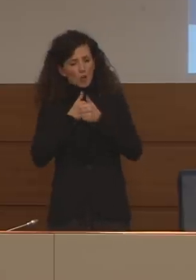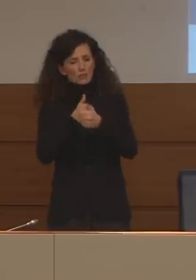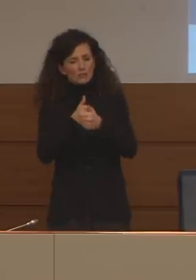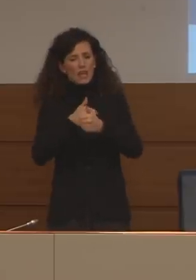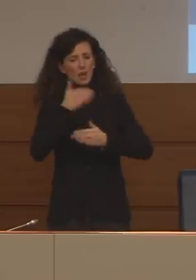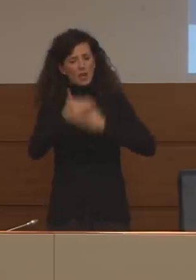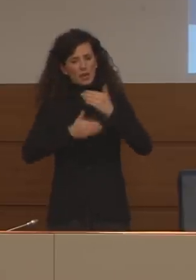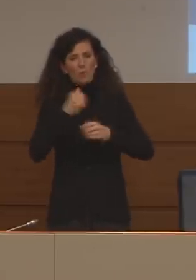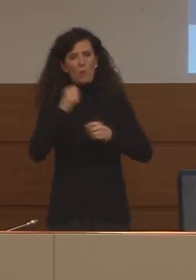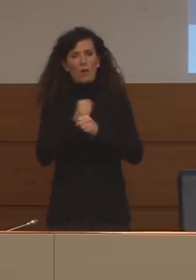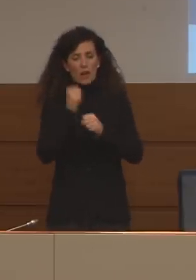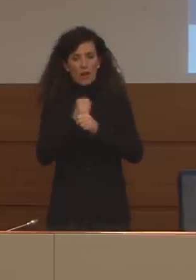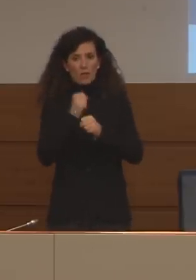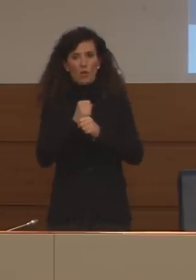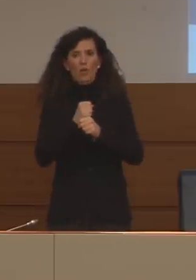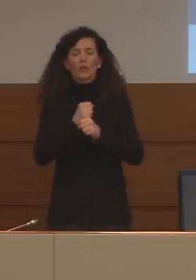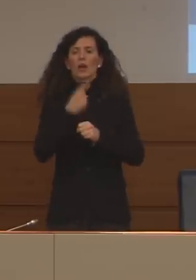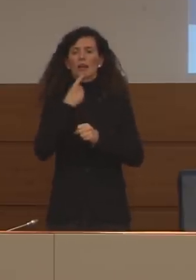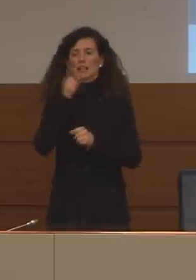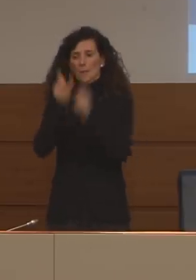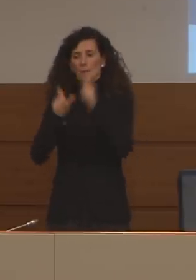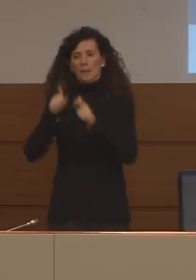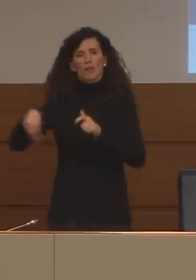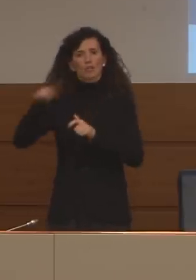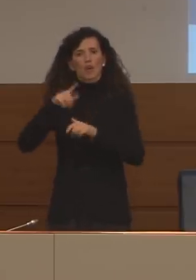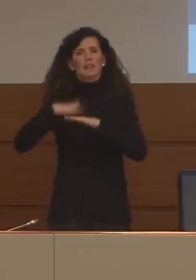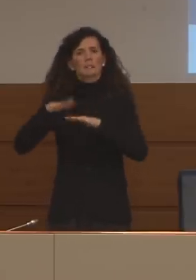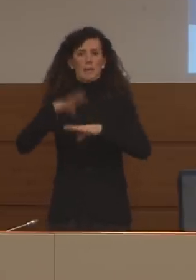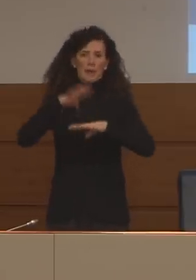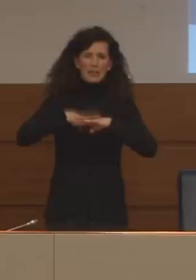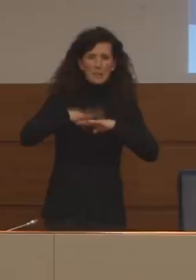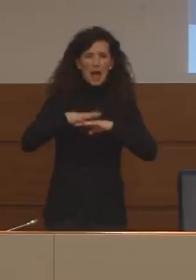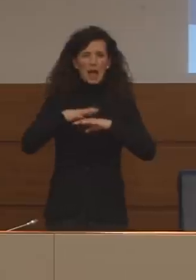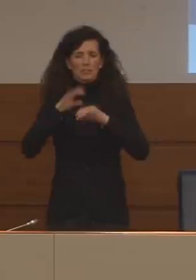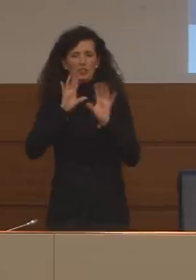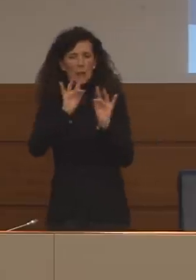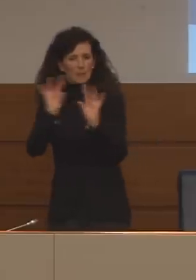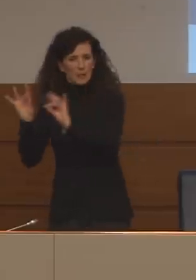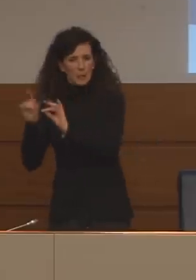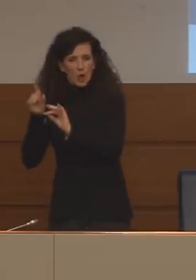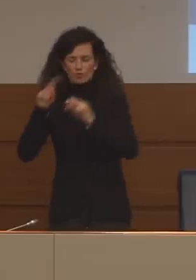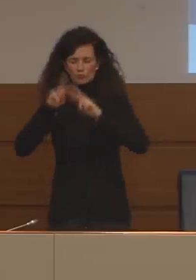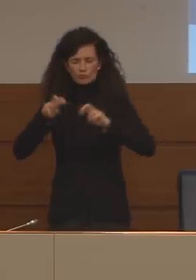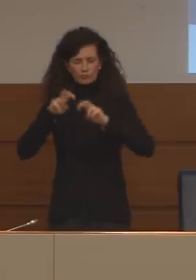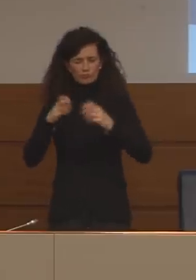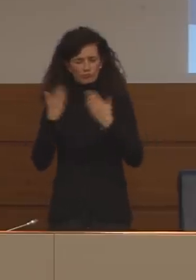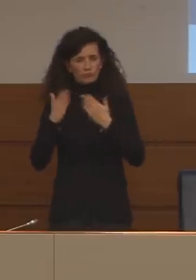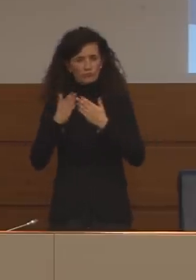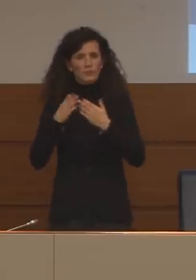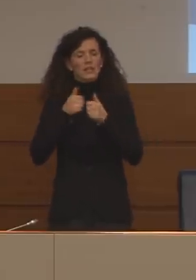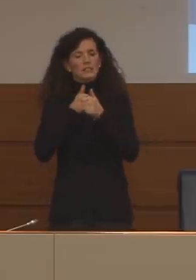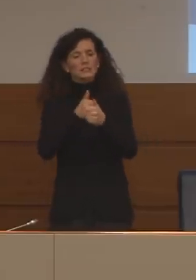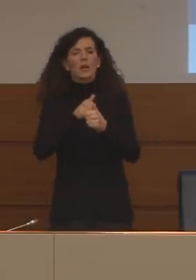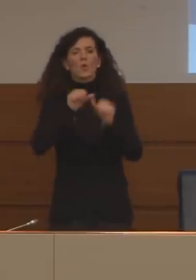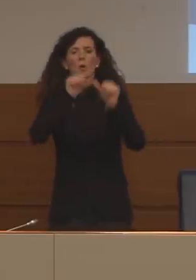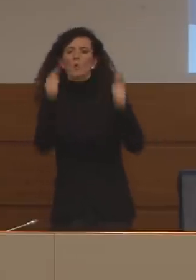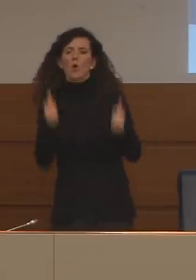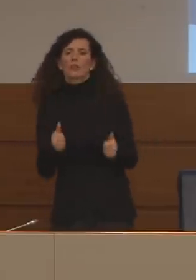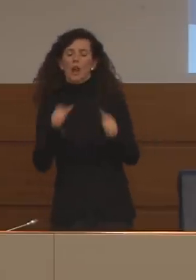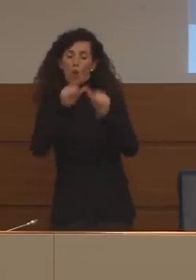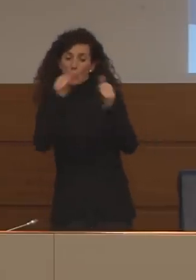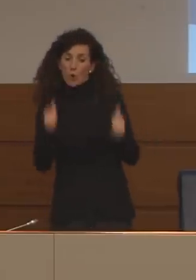sostanzialmente matematici ed epidemiologi sono modelli che di proiezione che tengono conto di alcuni fattori